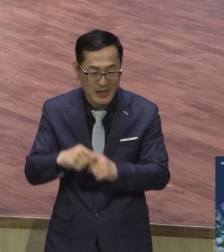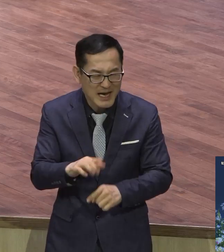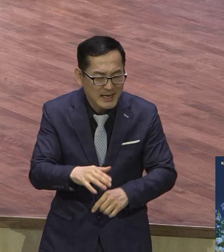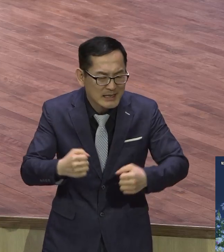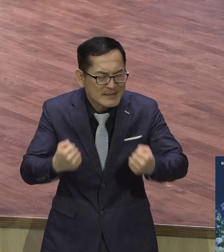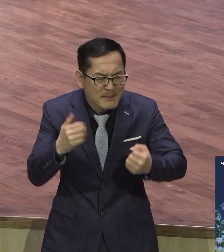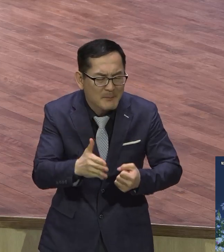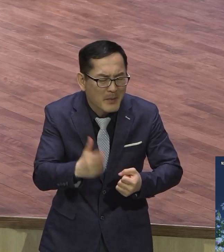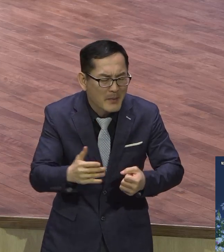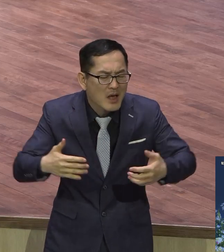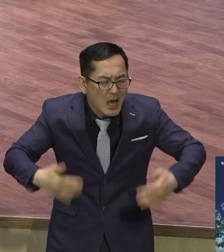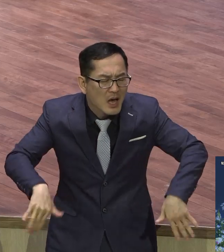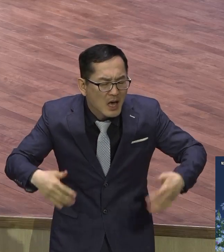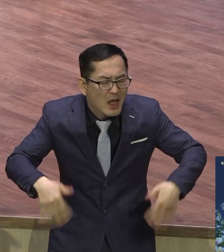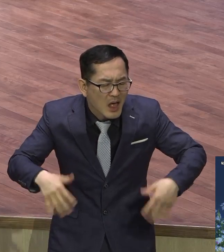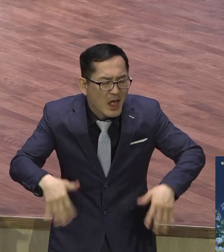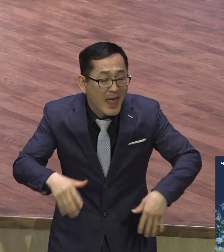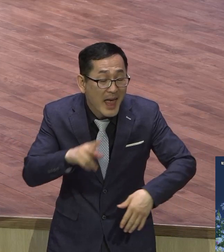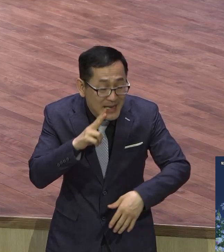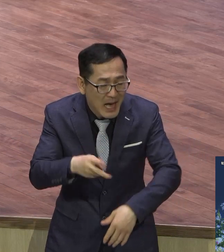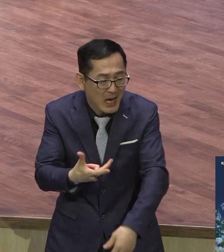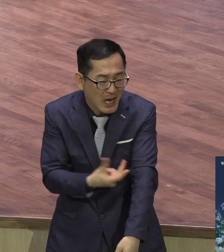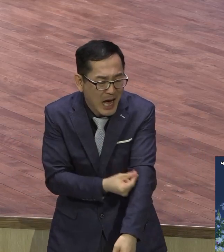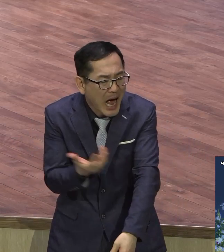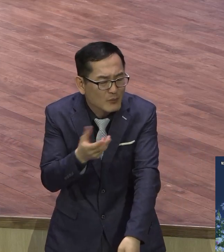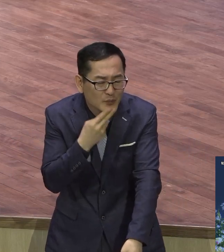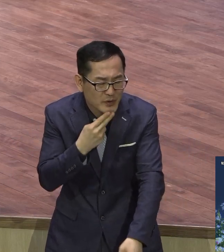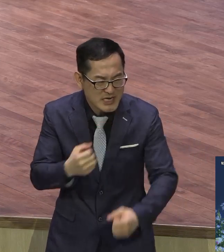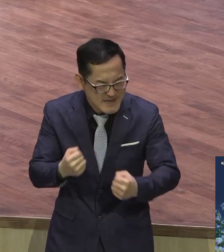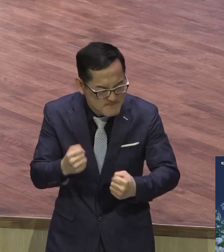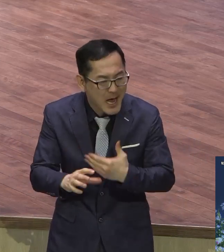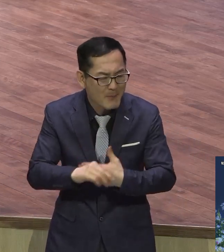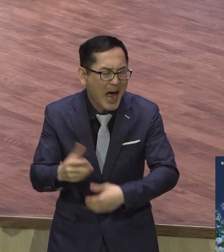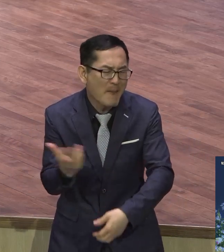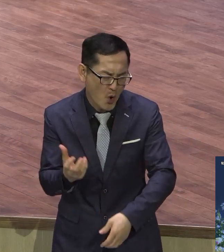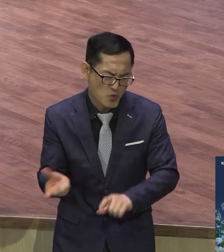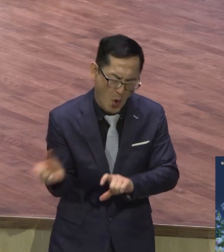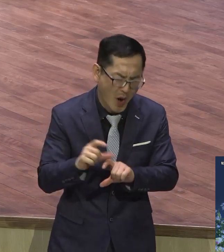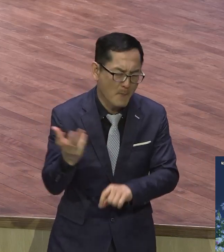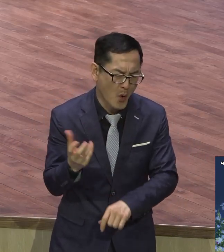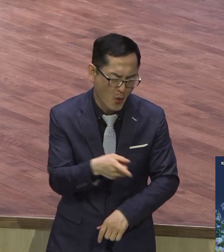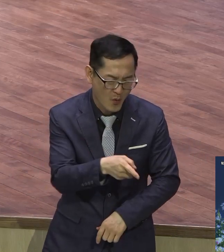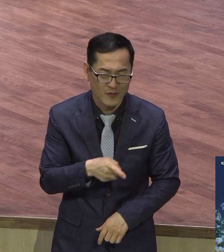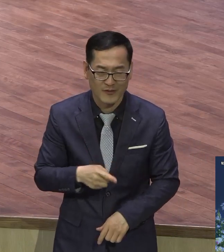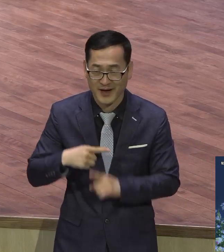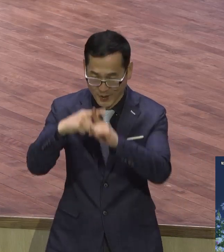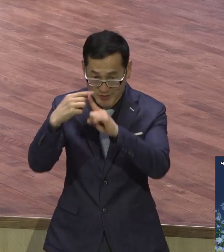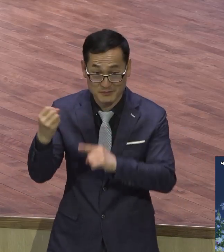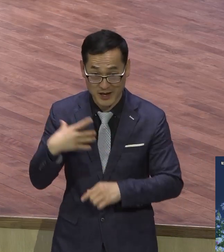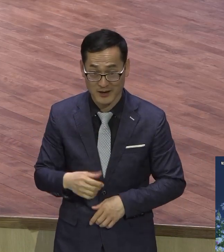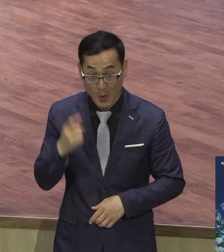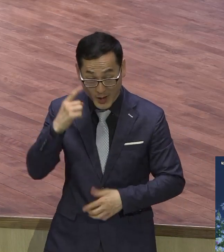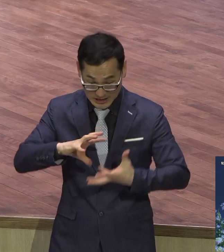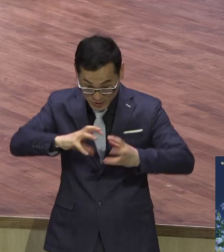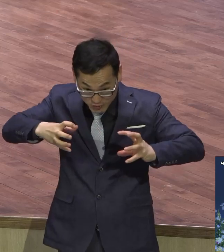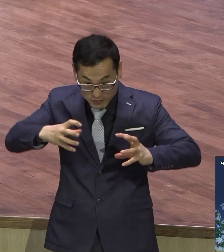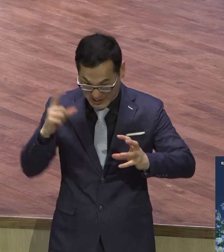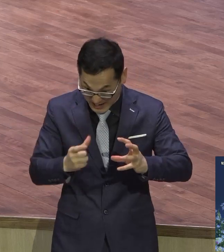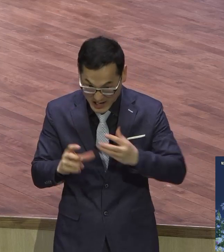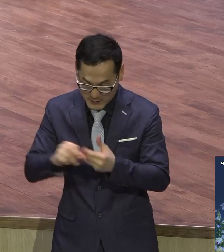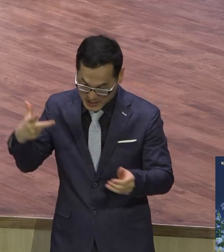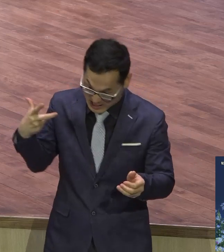힘 빼요. 힘 빼요. 힘 빼야 덜 아파요. 힘 주면 더 아파요. 힘을 주면 더 아파요. 왜냐하면 근육이 확 모여 있기